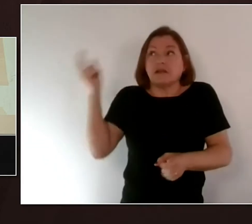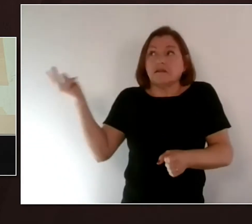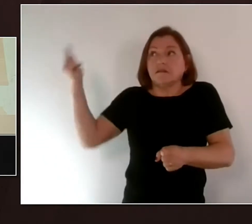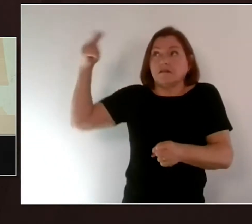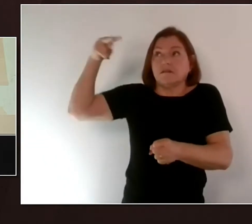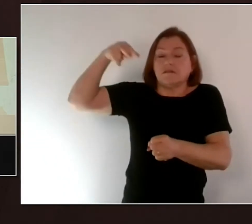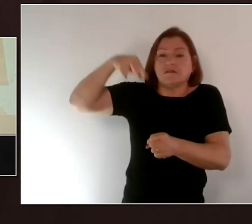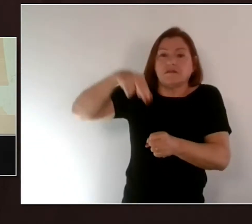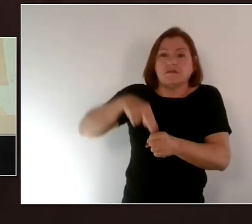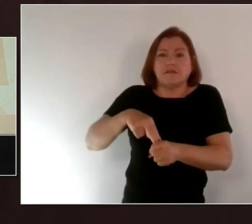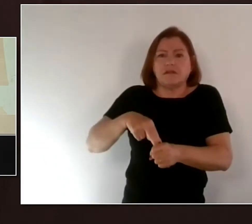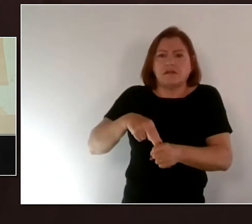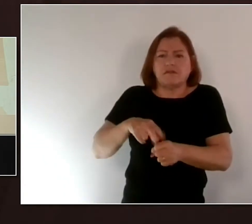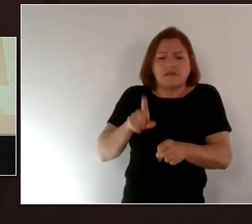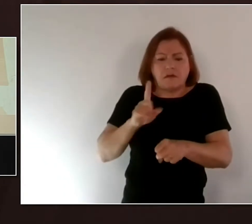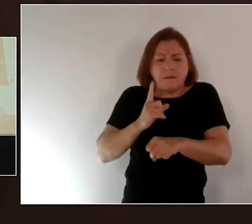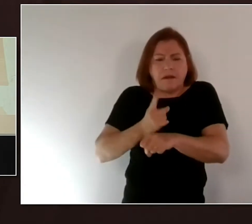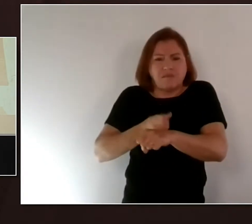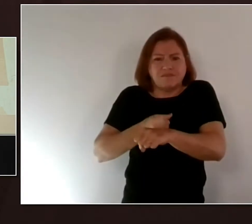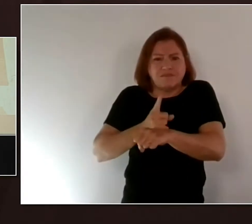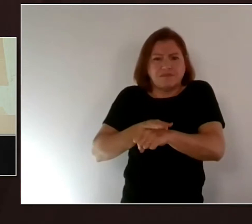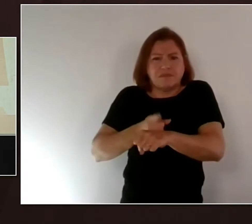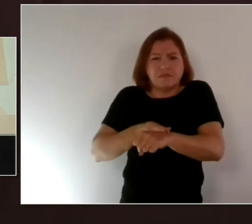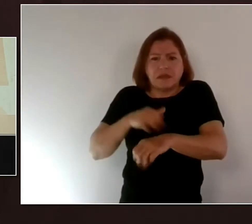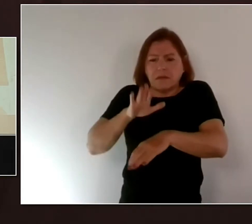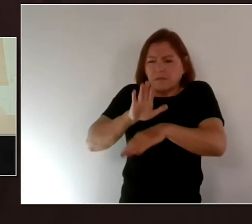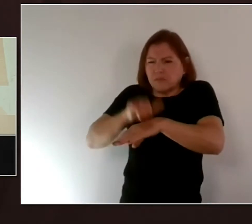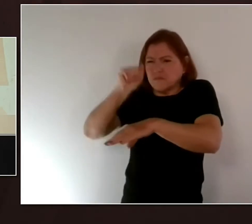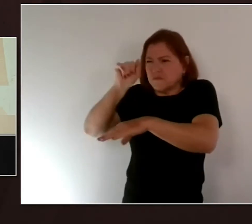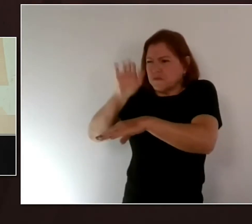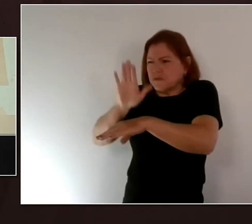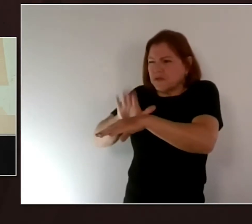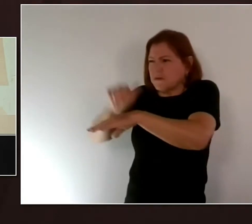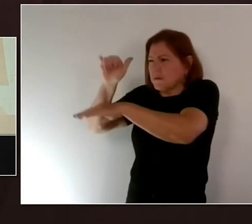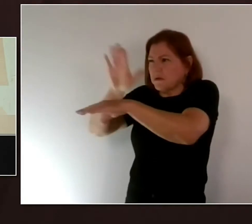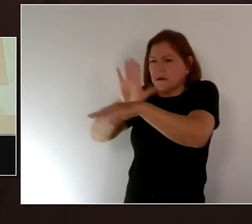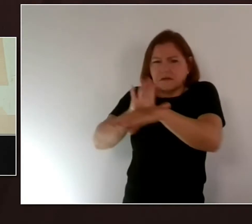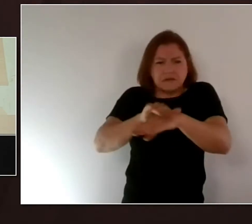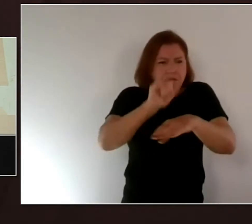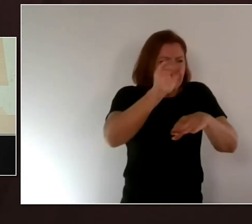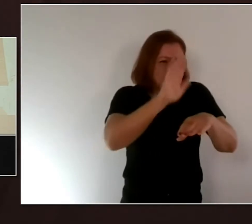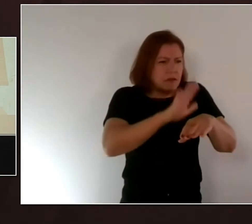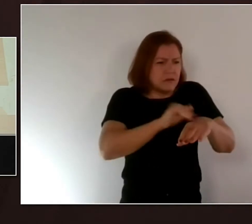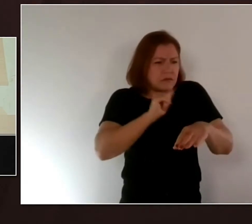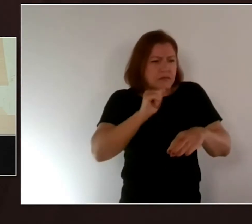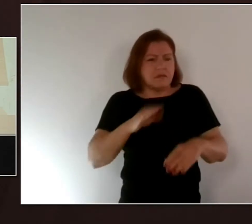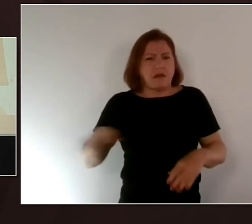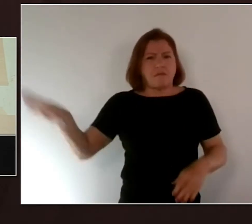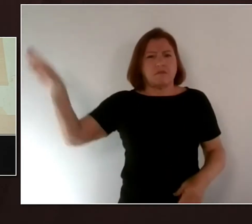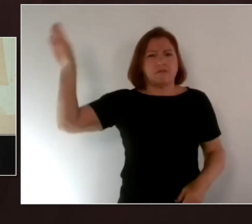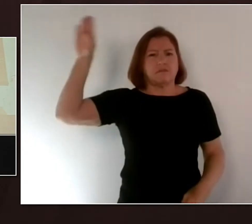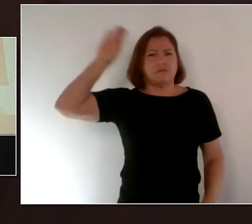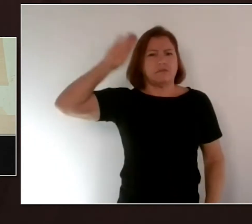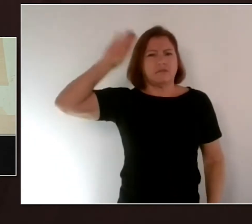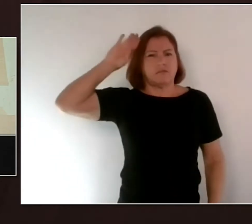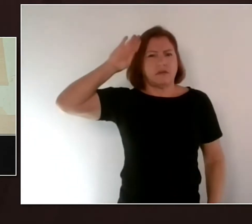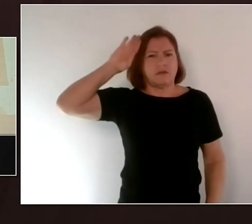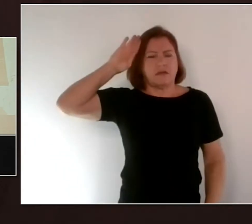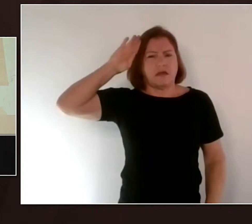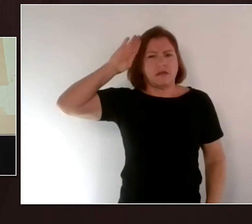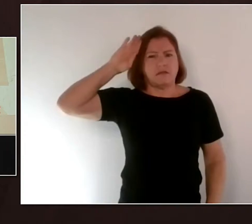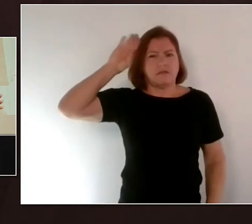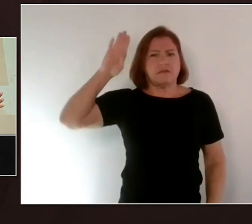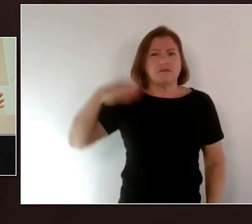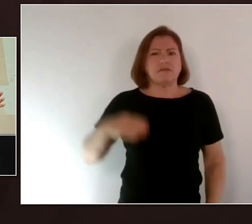convocação. Deus está convocando um exército. Graças a Deus, irmãos, a